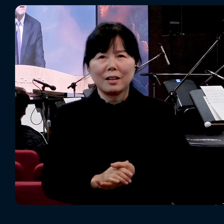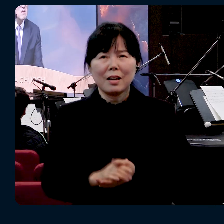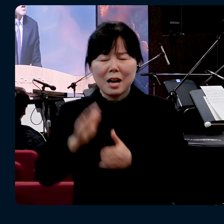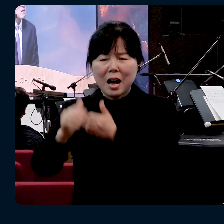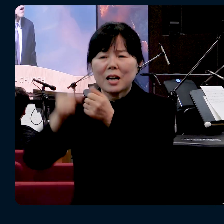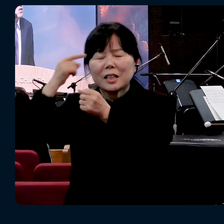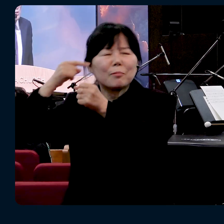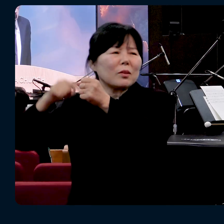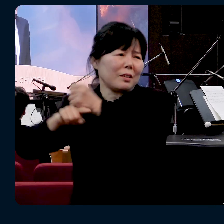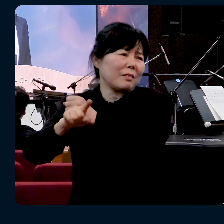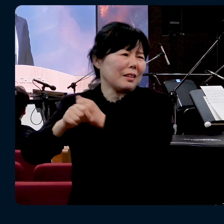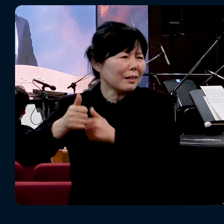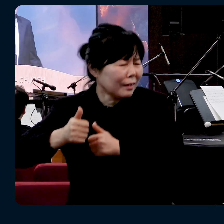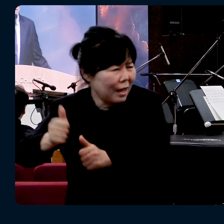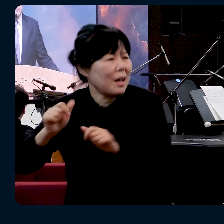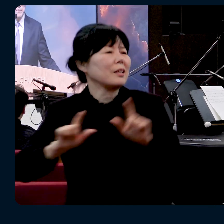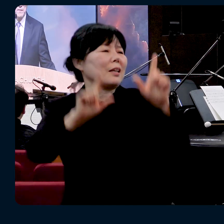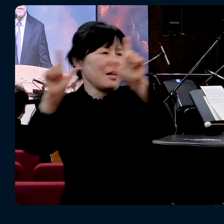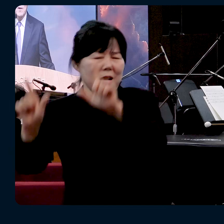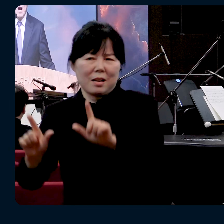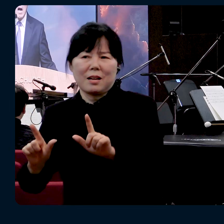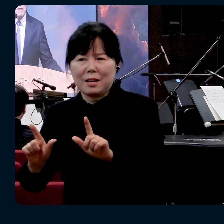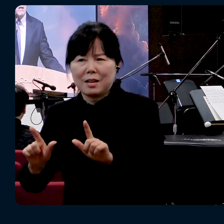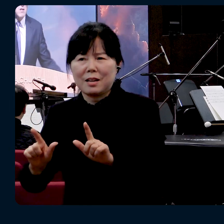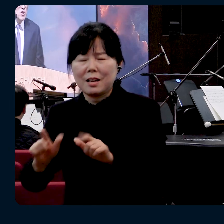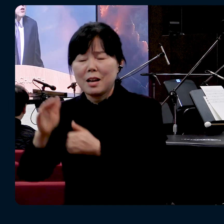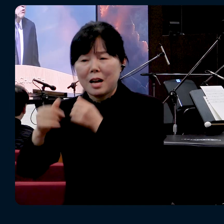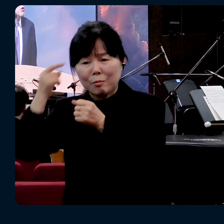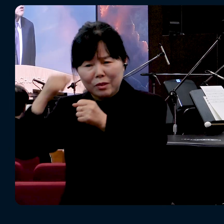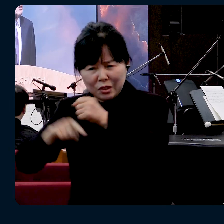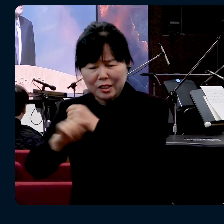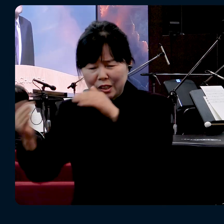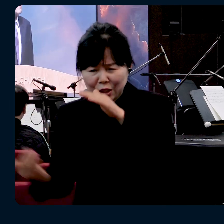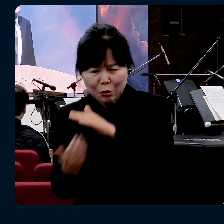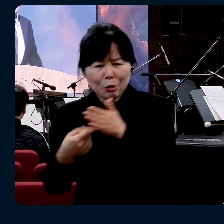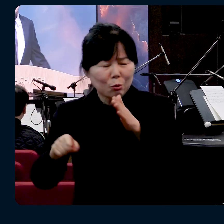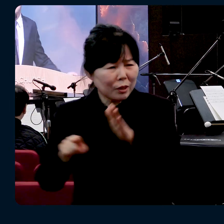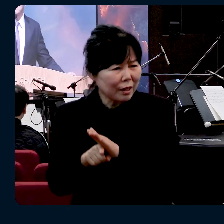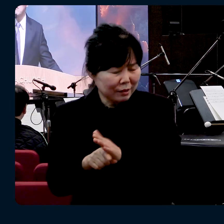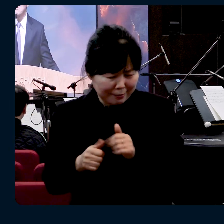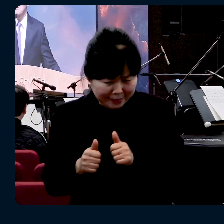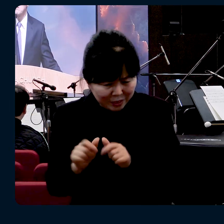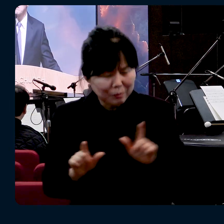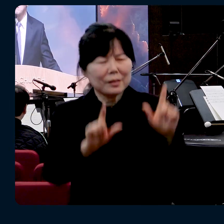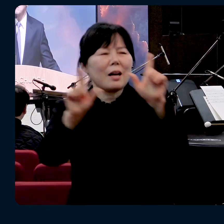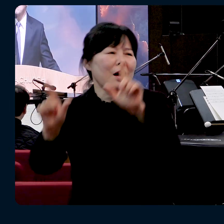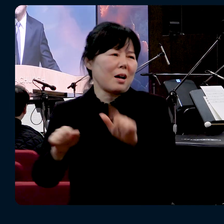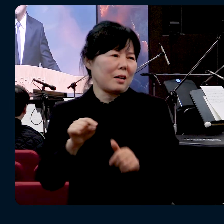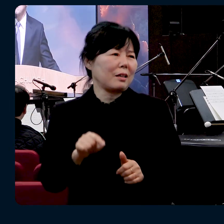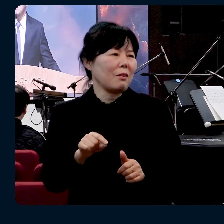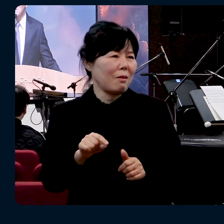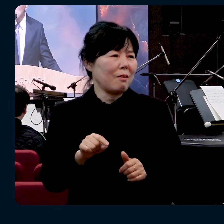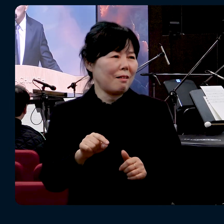그래요. 다른 것이 아니라 하나님의 뜻에 따라 지켰다는 것, 하나님의 뜻을 이루기 위해서 그렇게 살았다는 것,